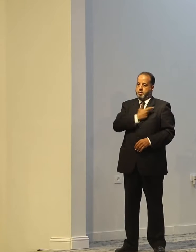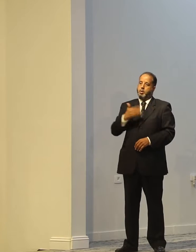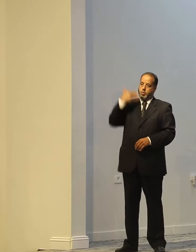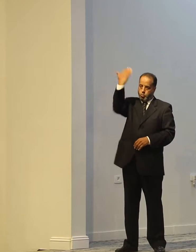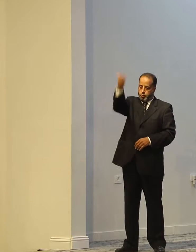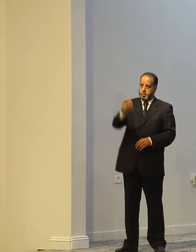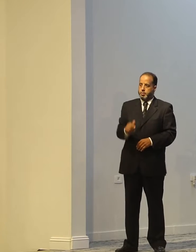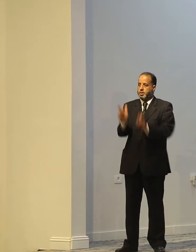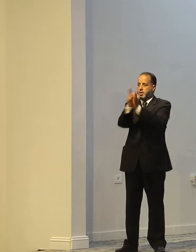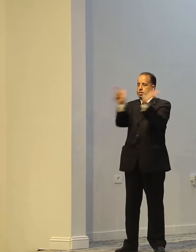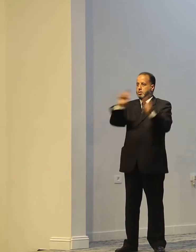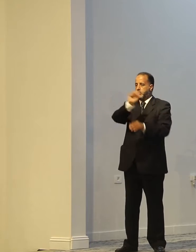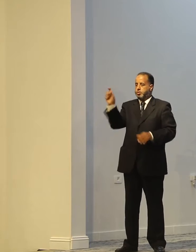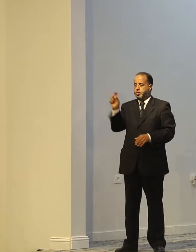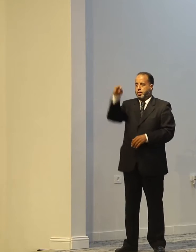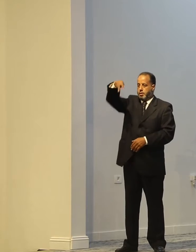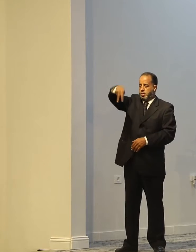القادم الموافق